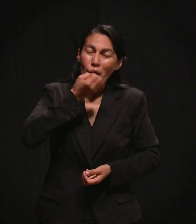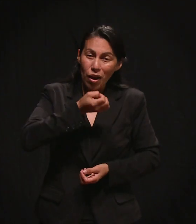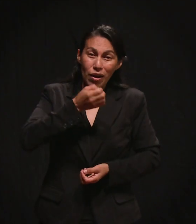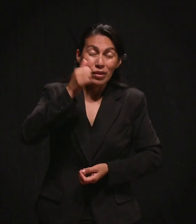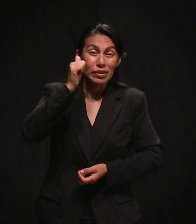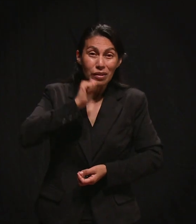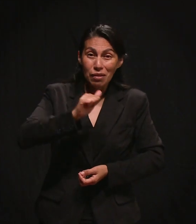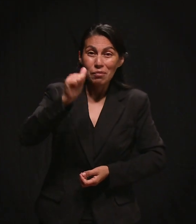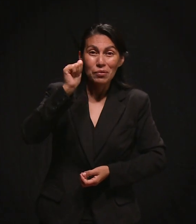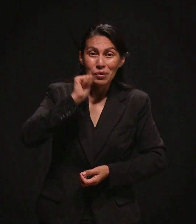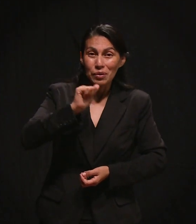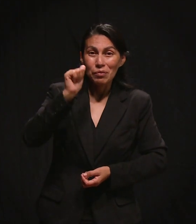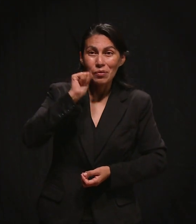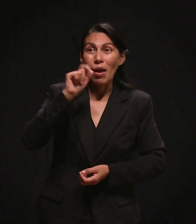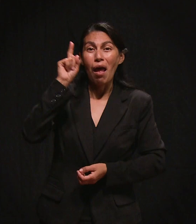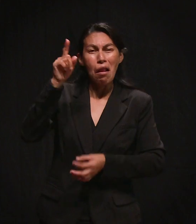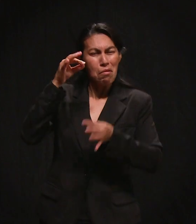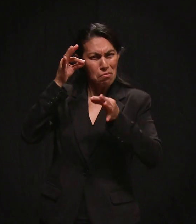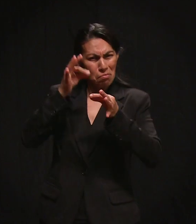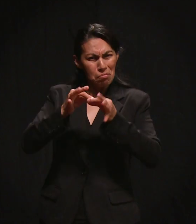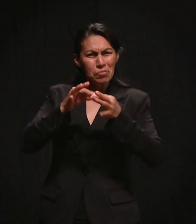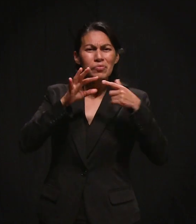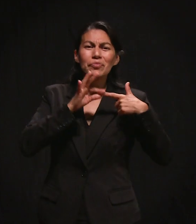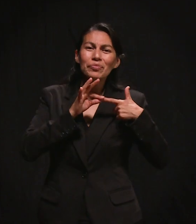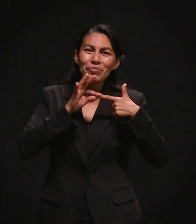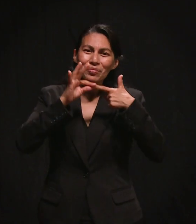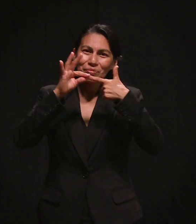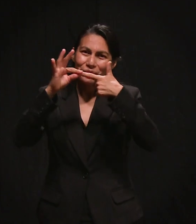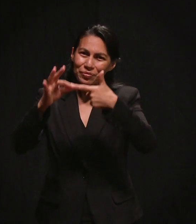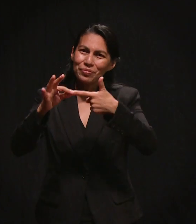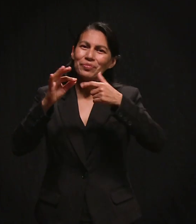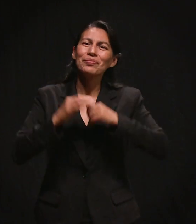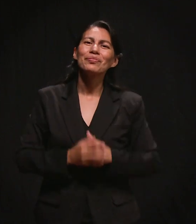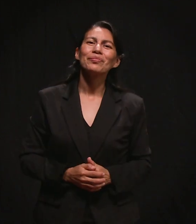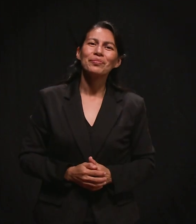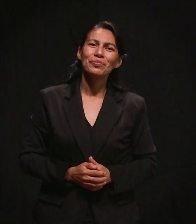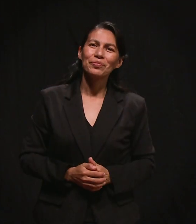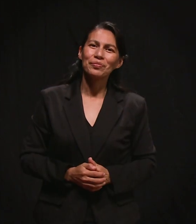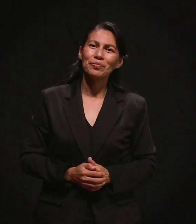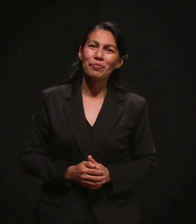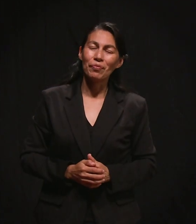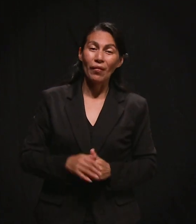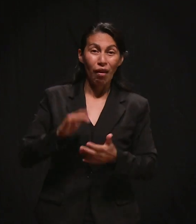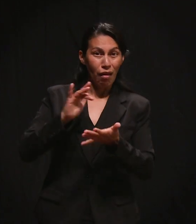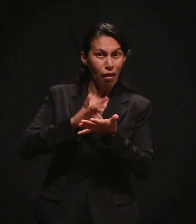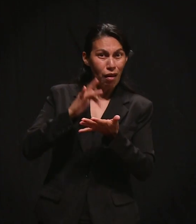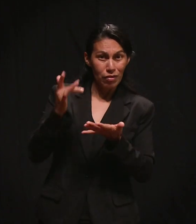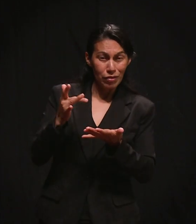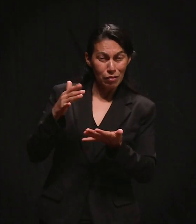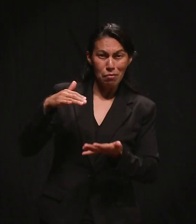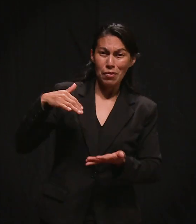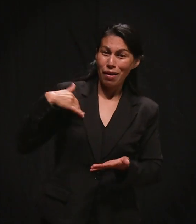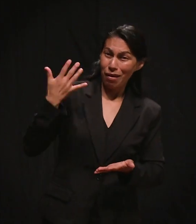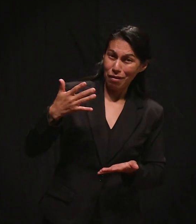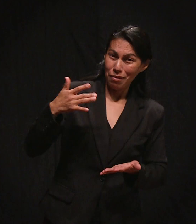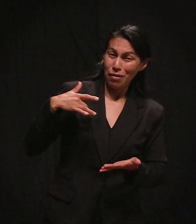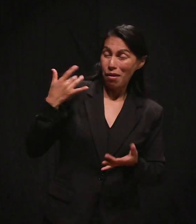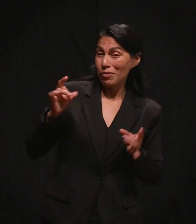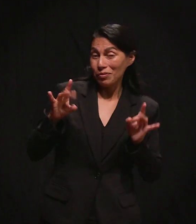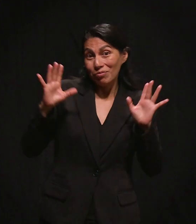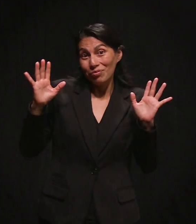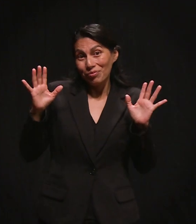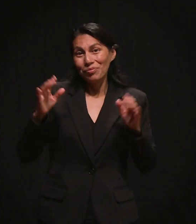guiarnos a través de señales y milagros. Pero sobre